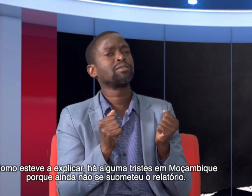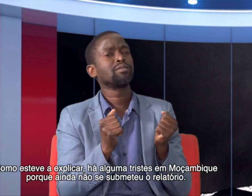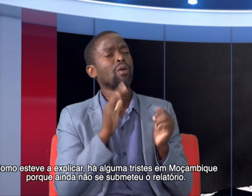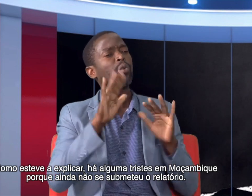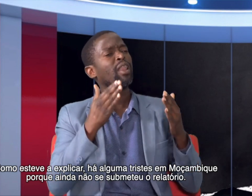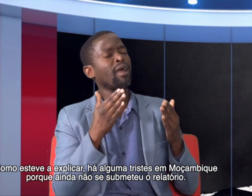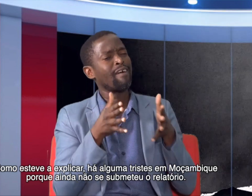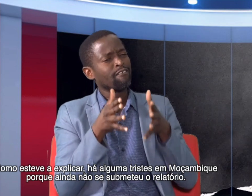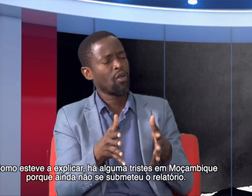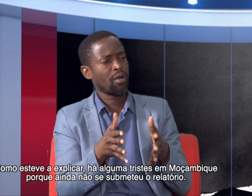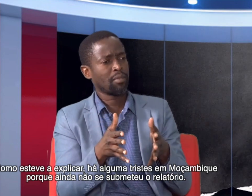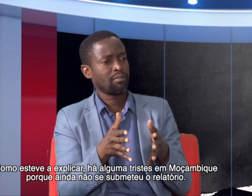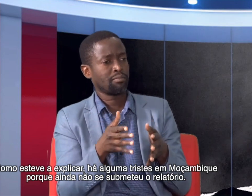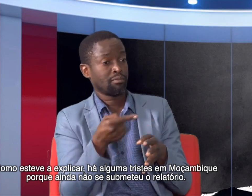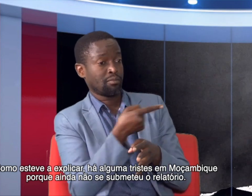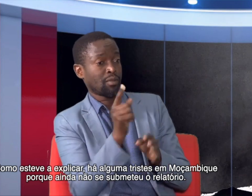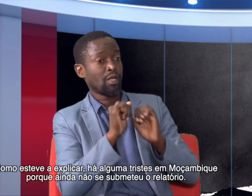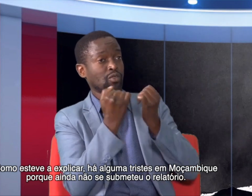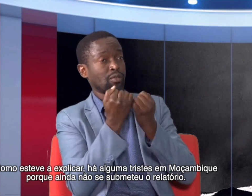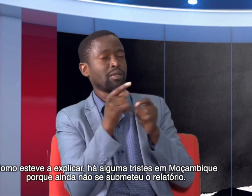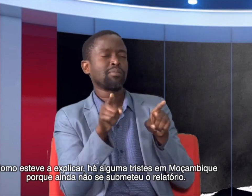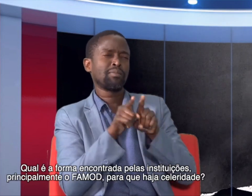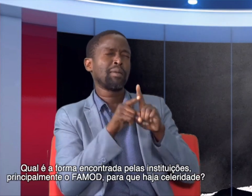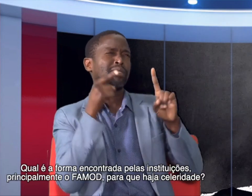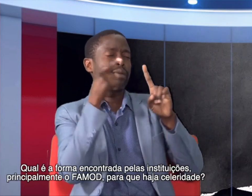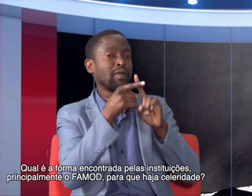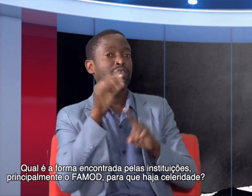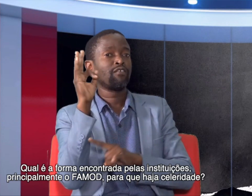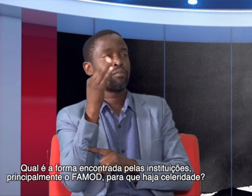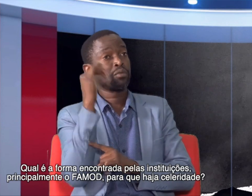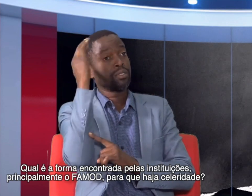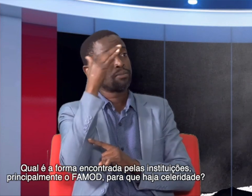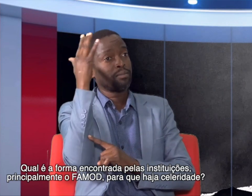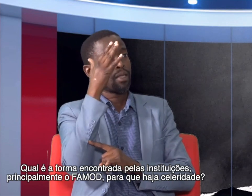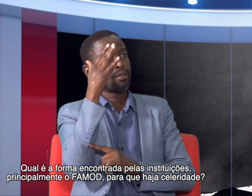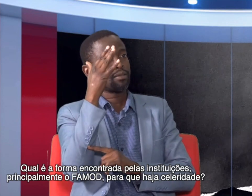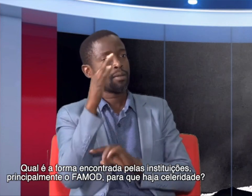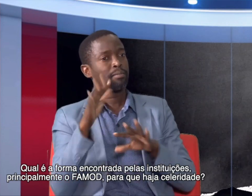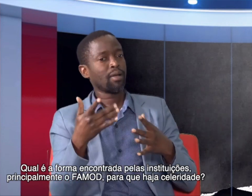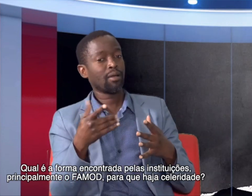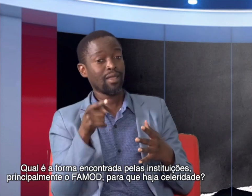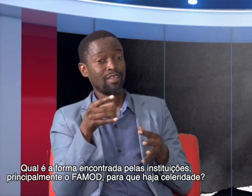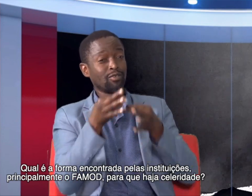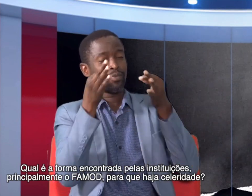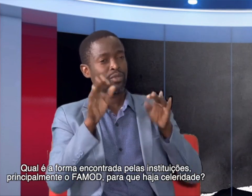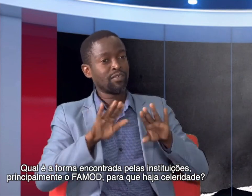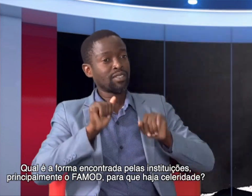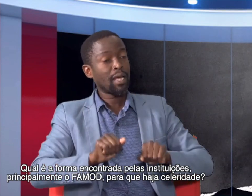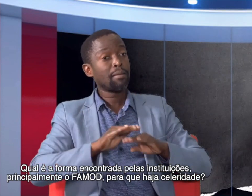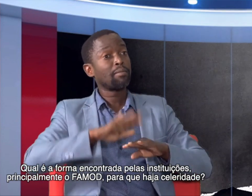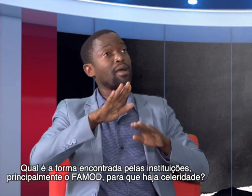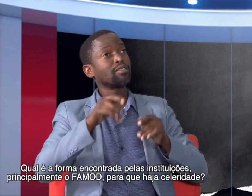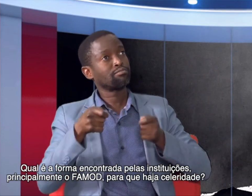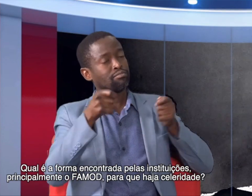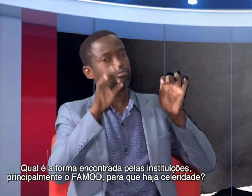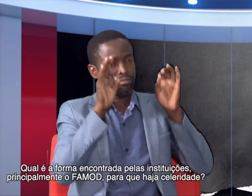porque não submeteu o relatório. Mas qual é a forma que as associações têm feito, principalmente o